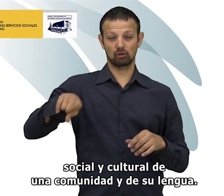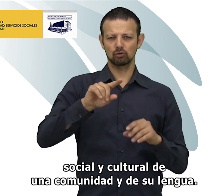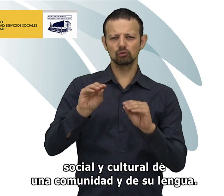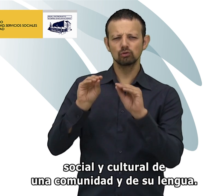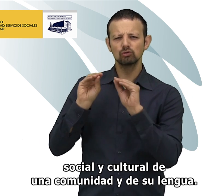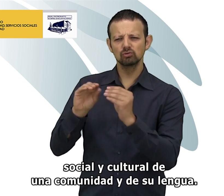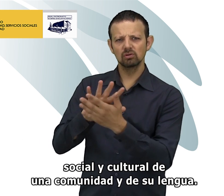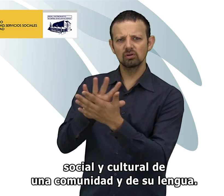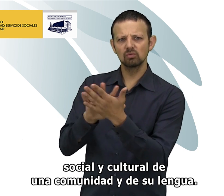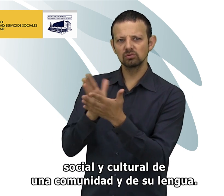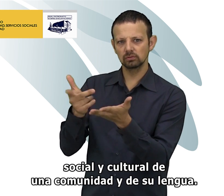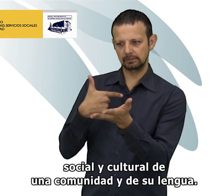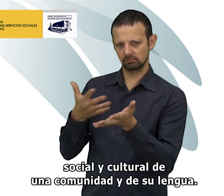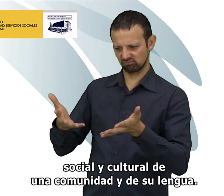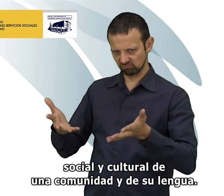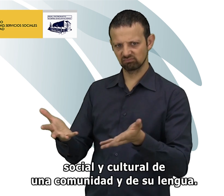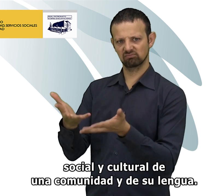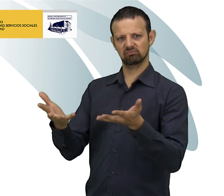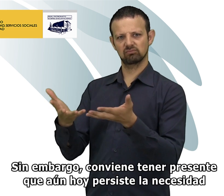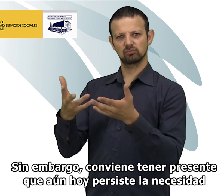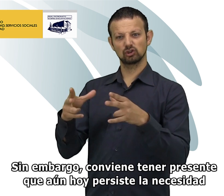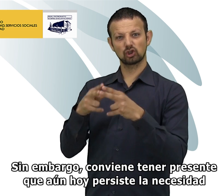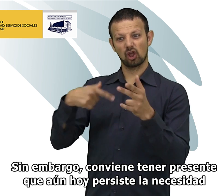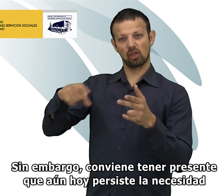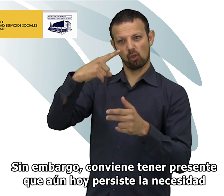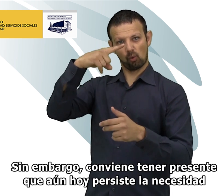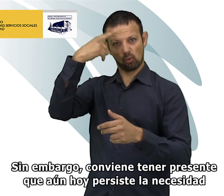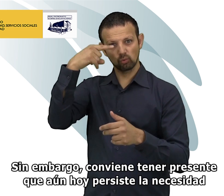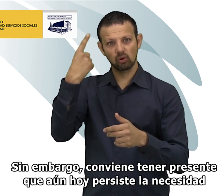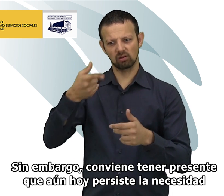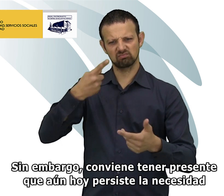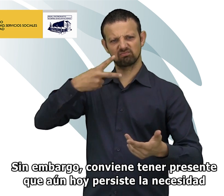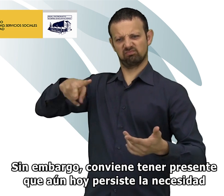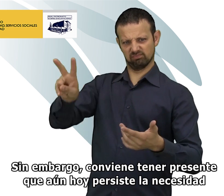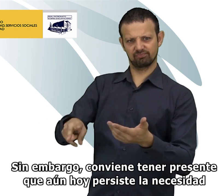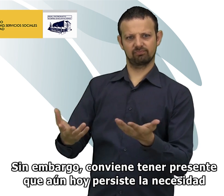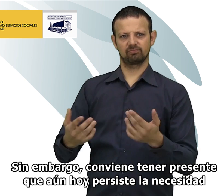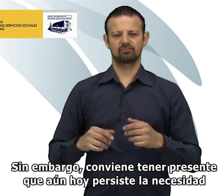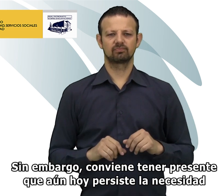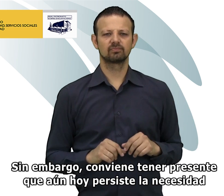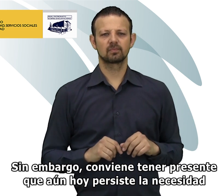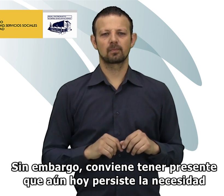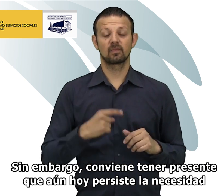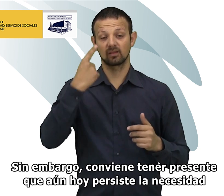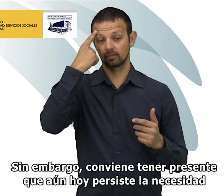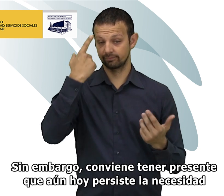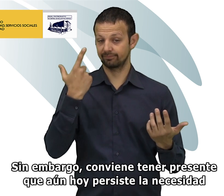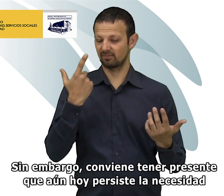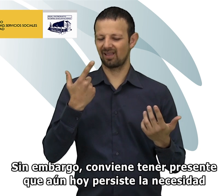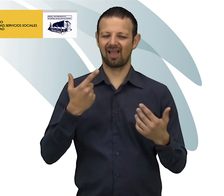presente que aún hoy persiste la necesidad de incrementar la incorporación de contenidos signados en los medios con